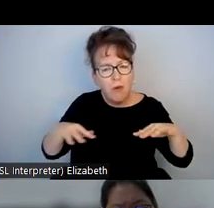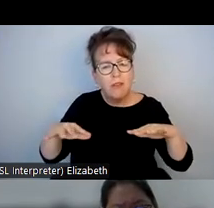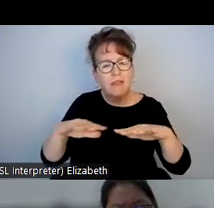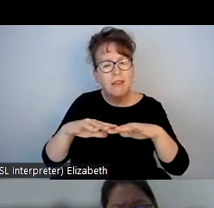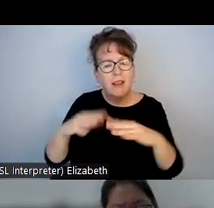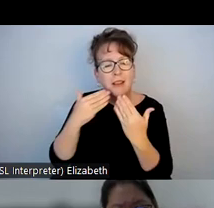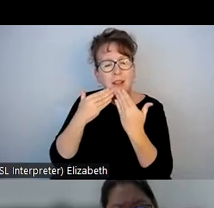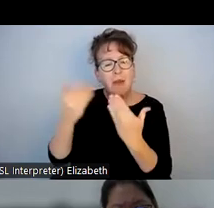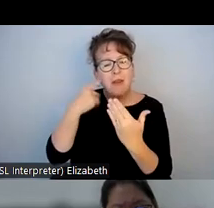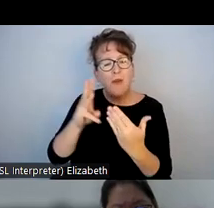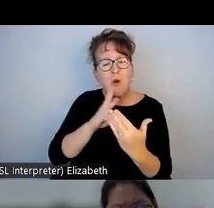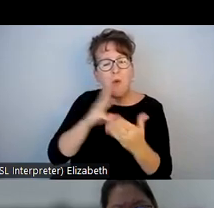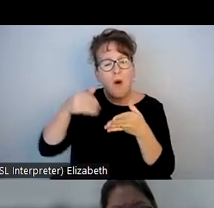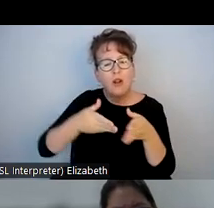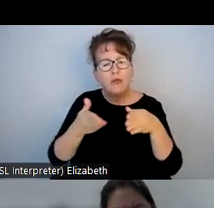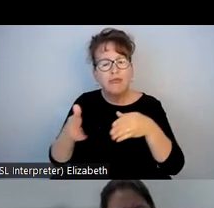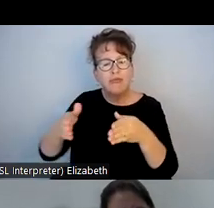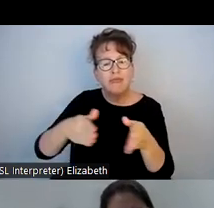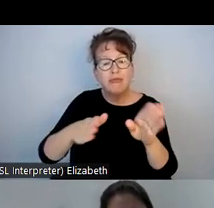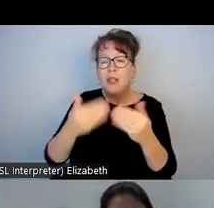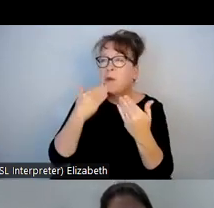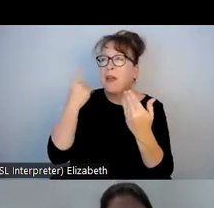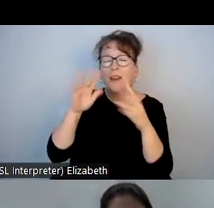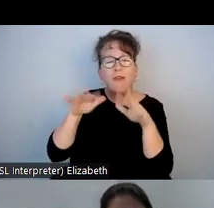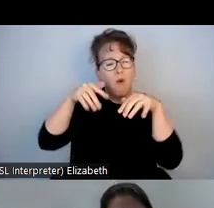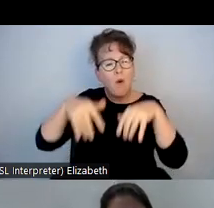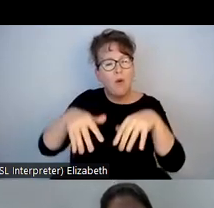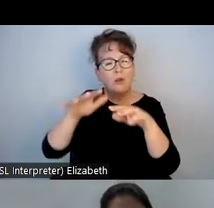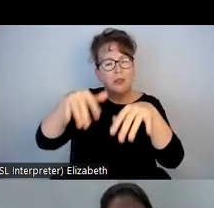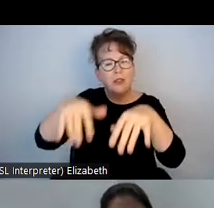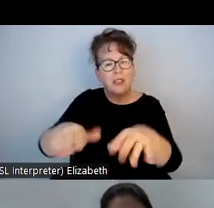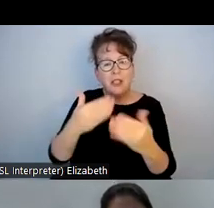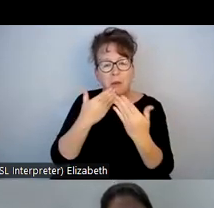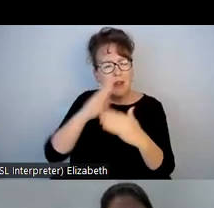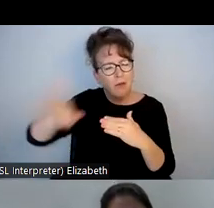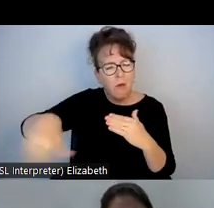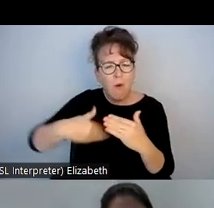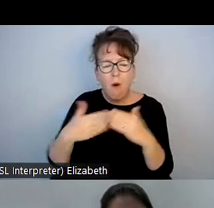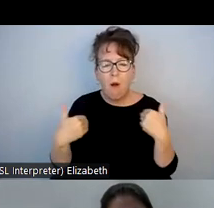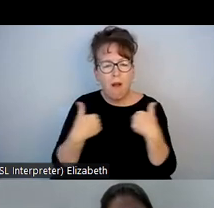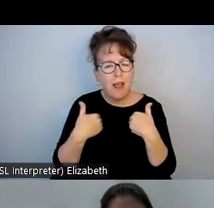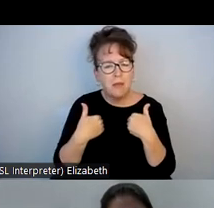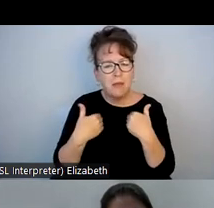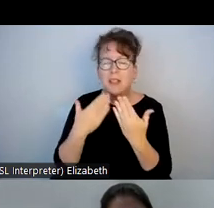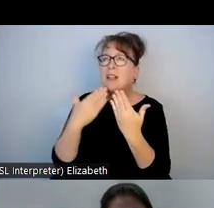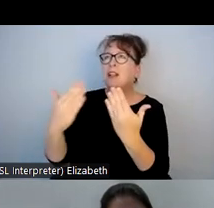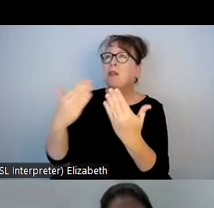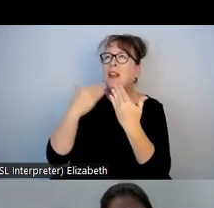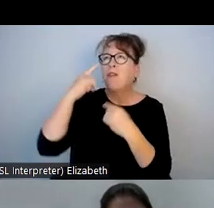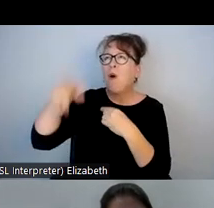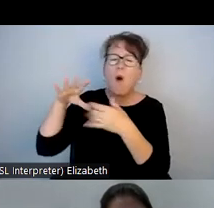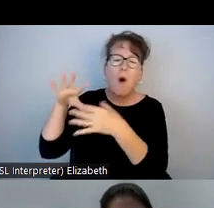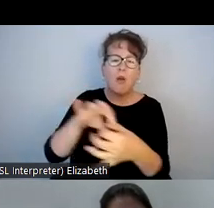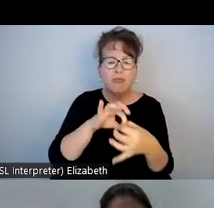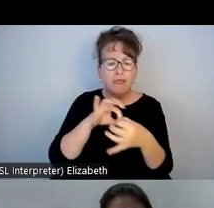tierra por los ríos Les agradecemos los océanos les damos gracias por todos los seres